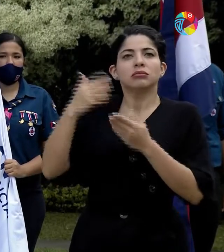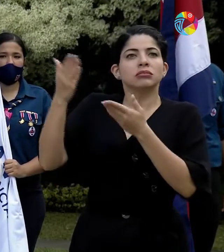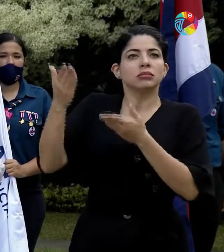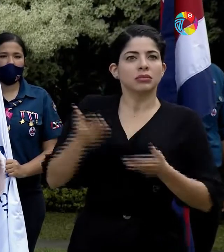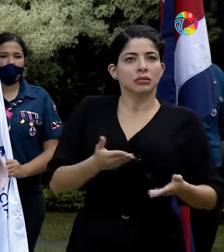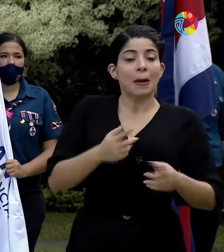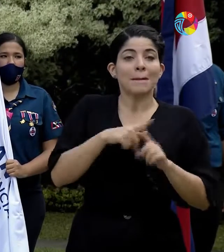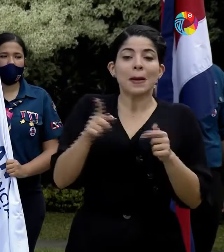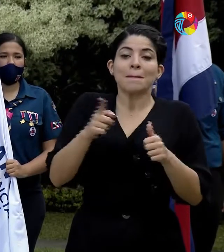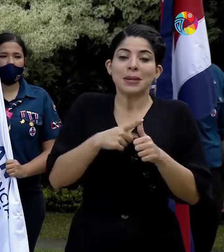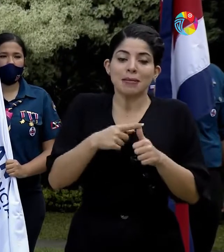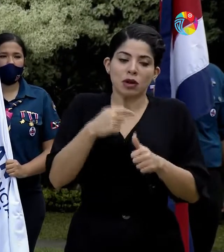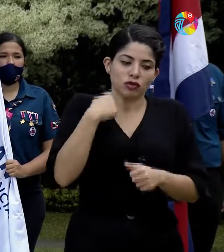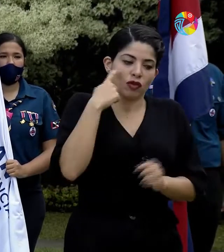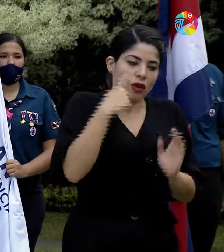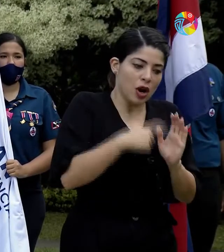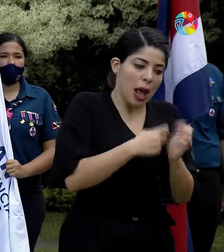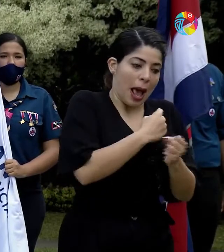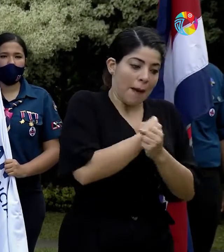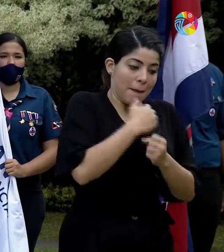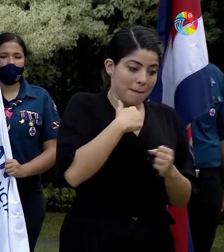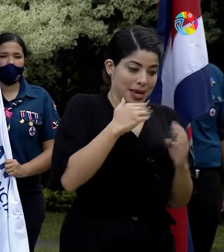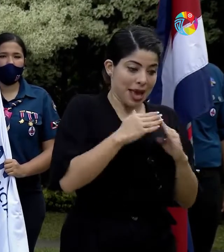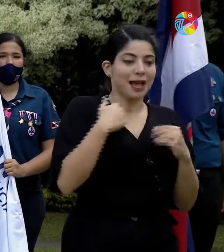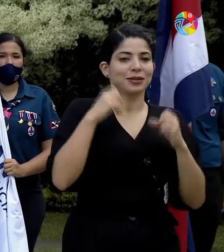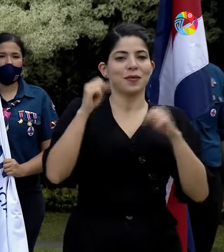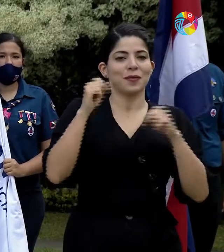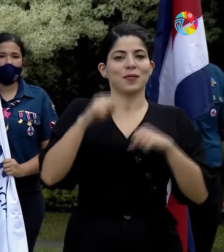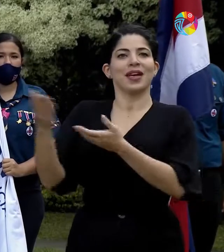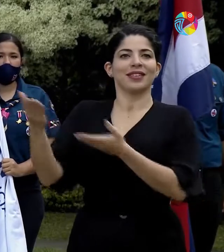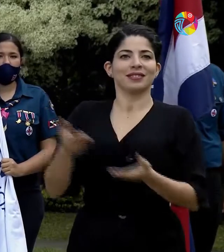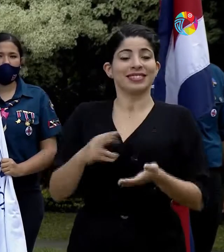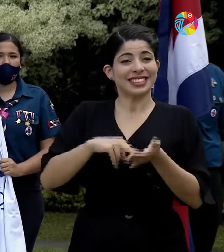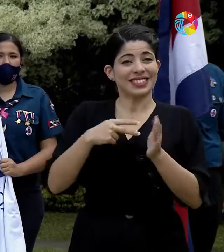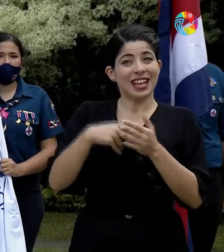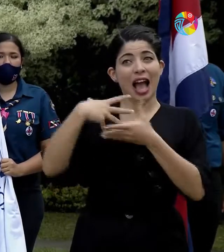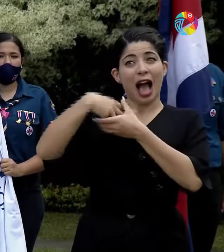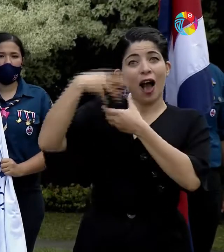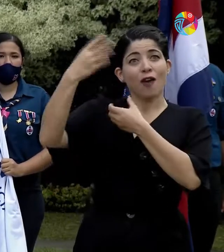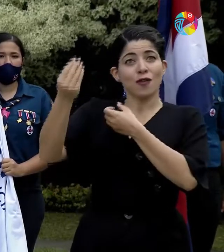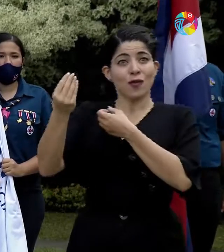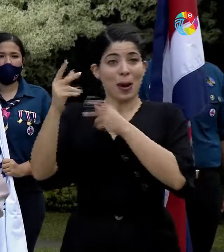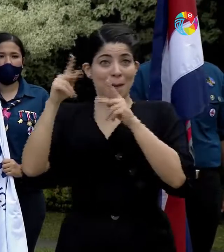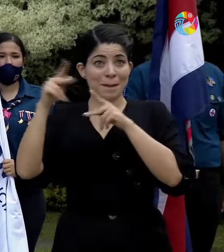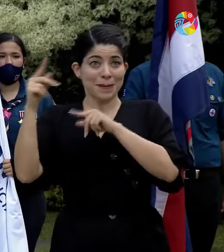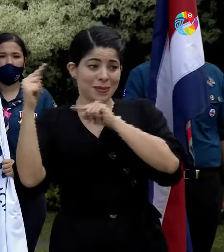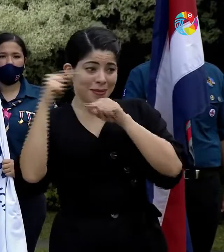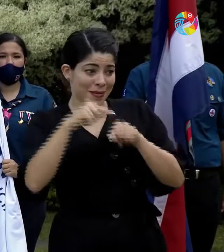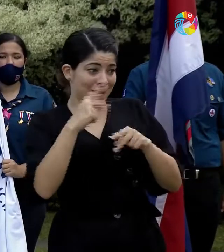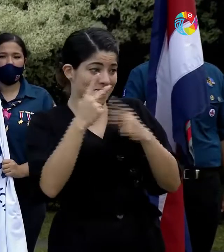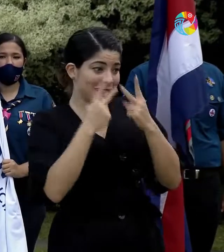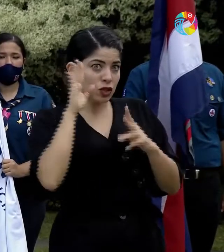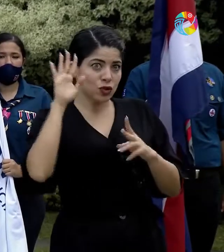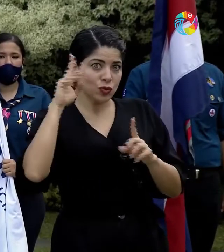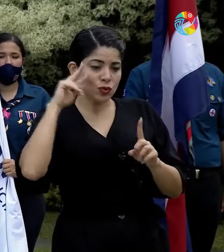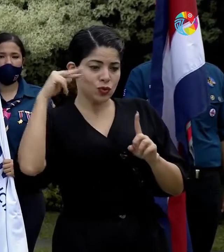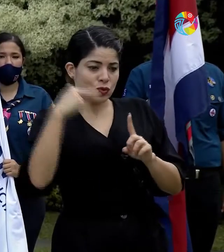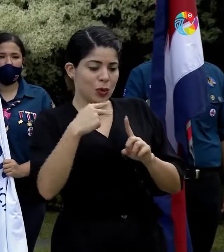teniendo que amar y reconocer su casa. Este es un encargo que de afuera en el espejo de quienes nos visitan y nuestro